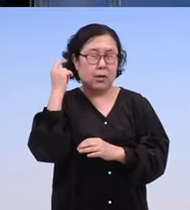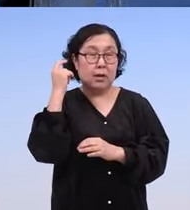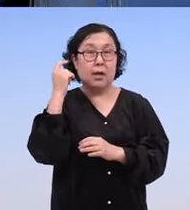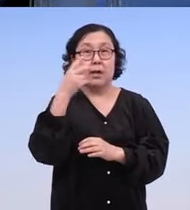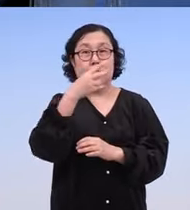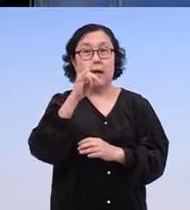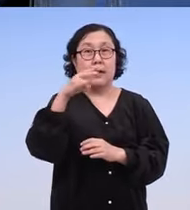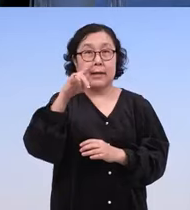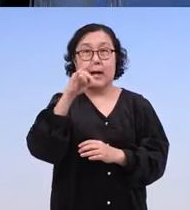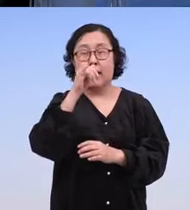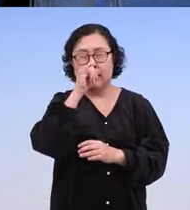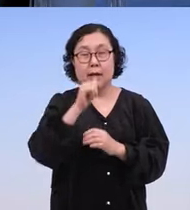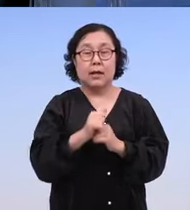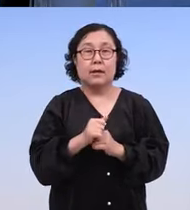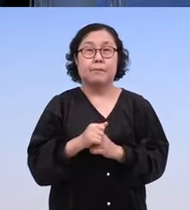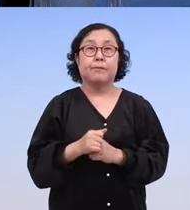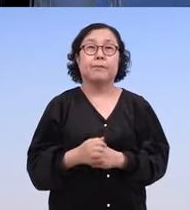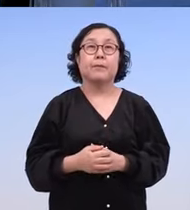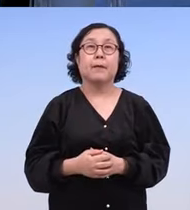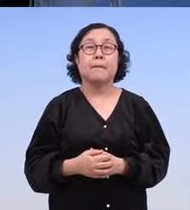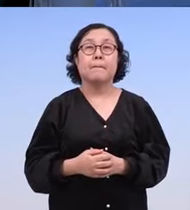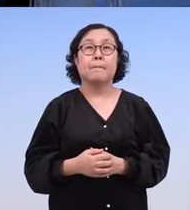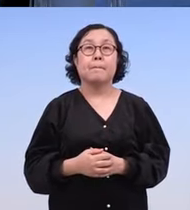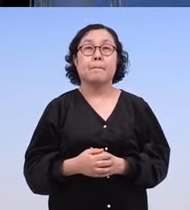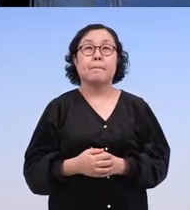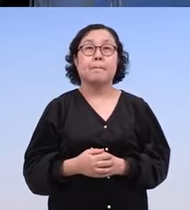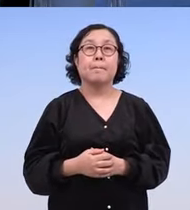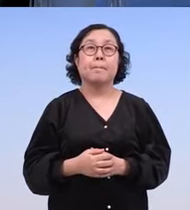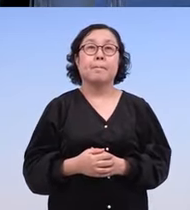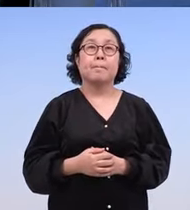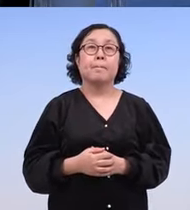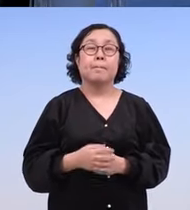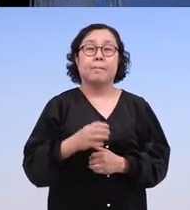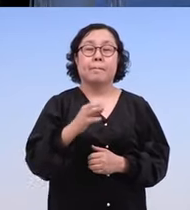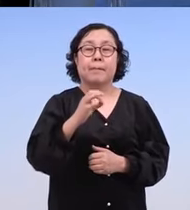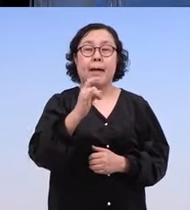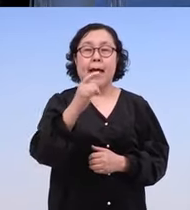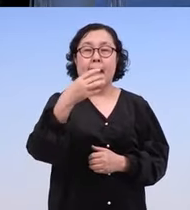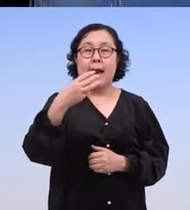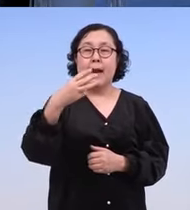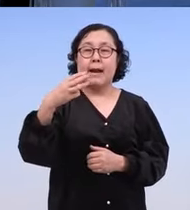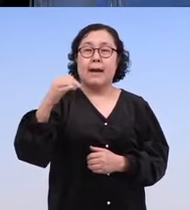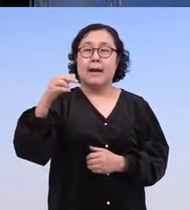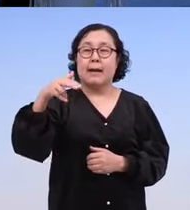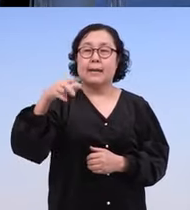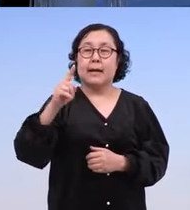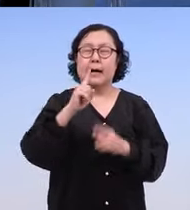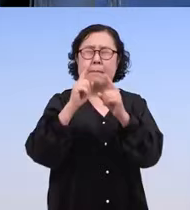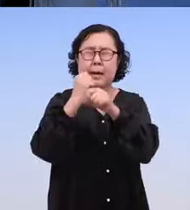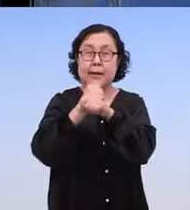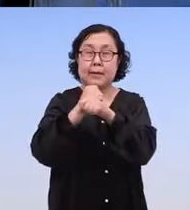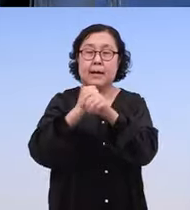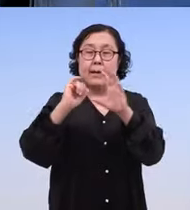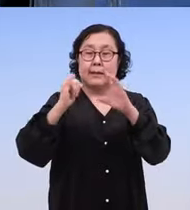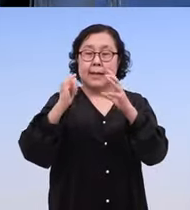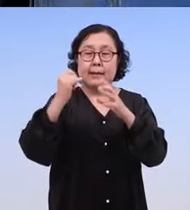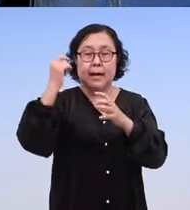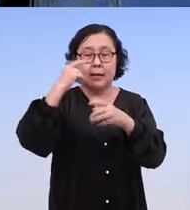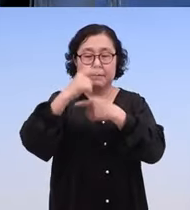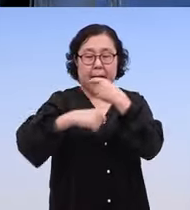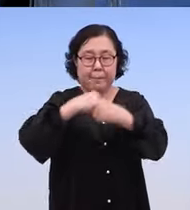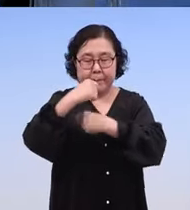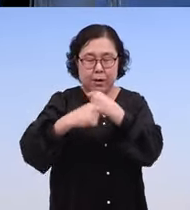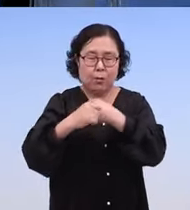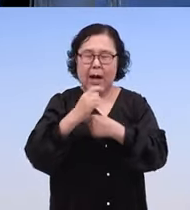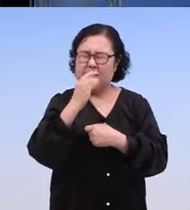이거였습니다. 이것도 빨강머리 앤이 한 이야기예요. 엘리자가 말했어요. 세상은 생각대로